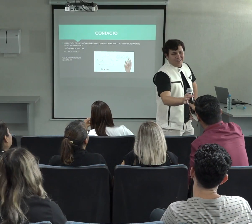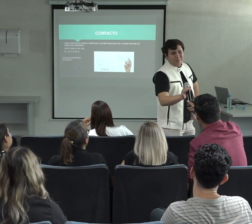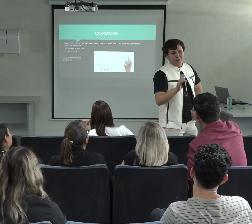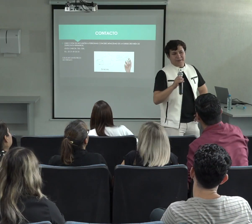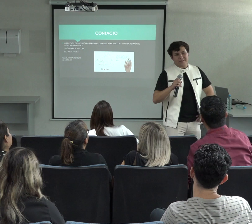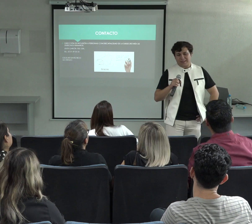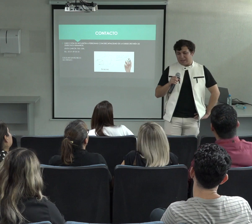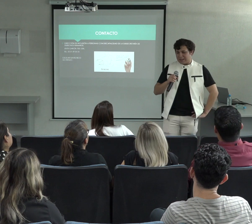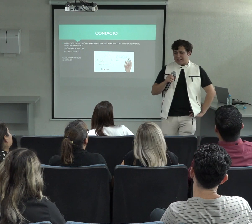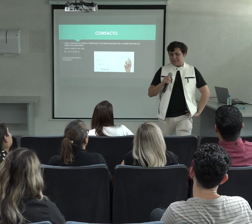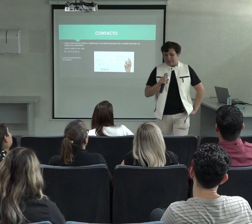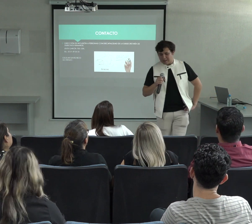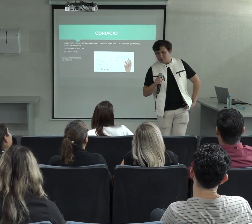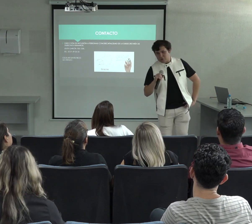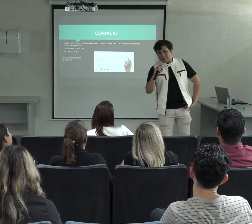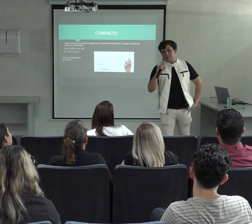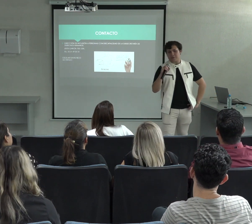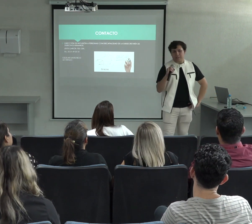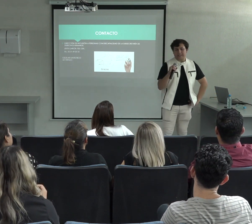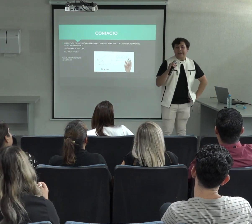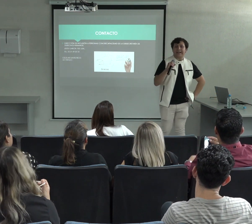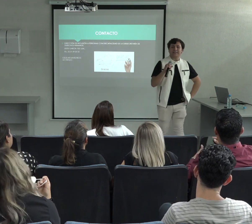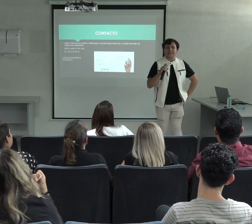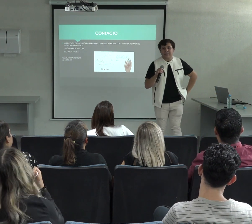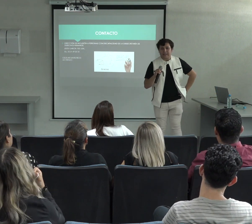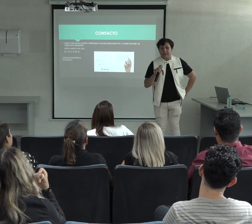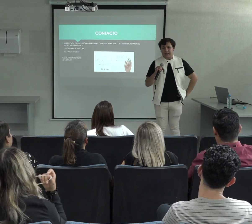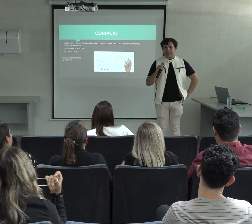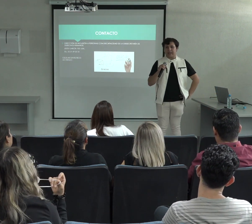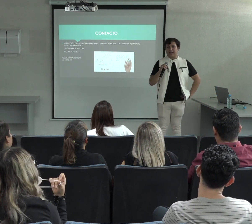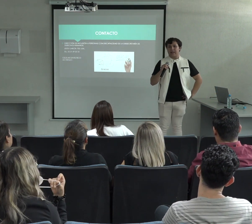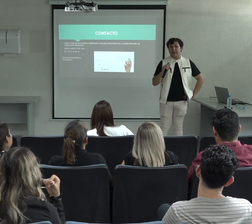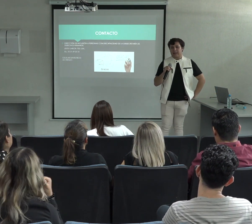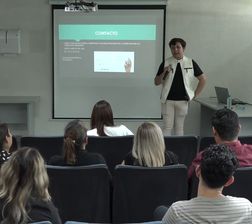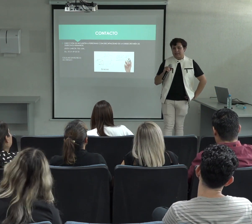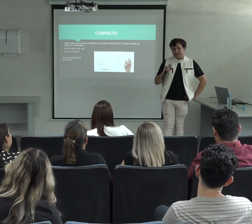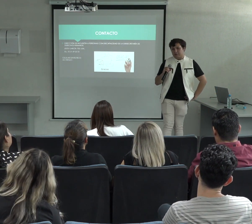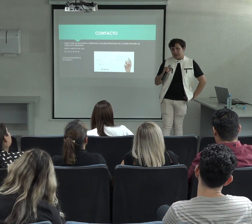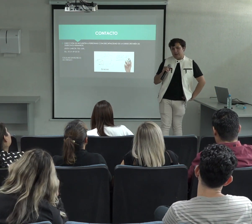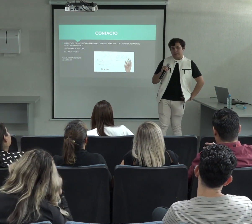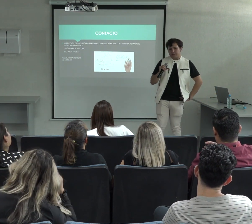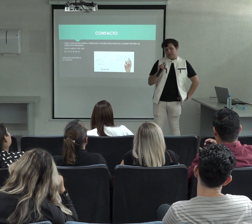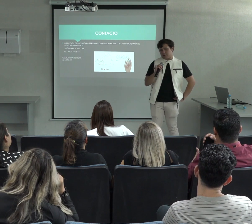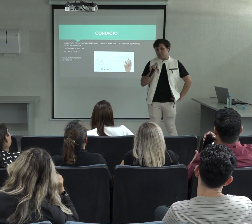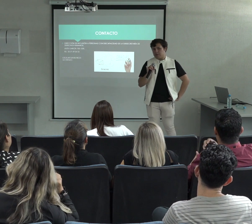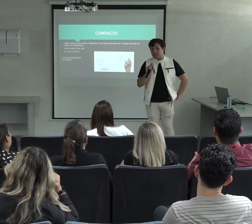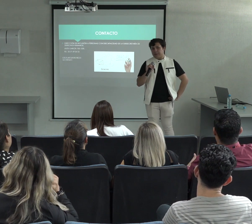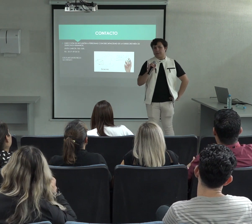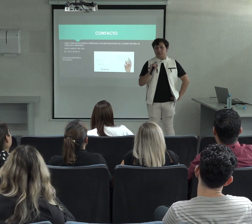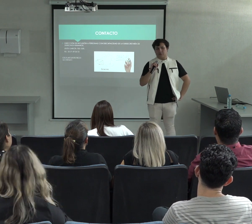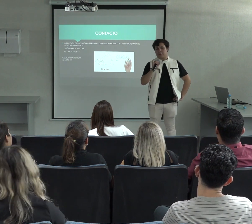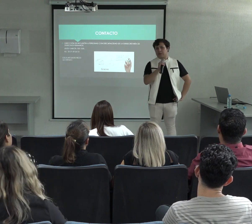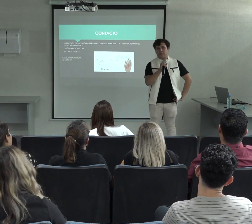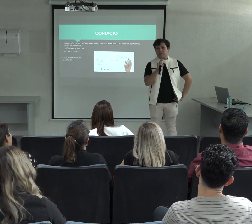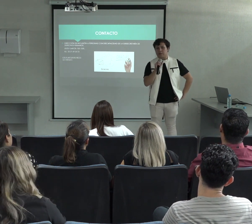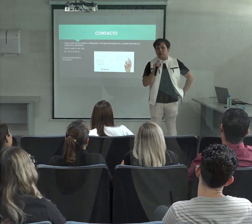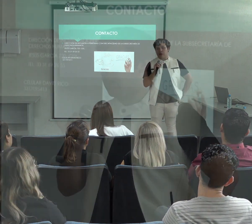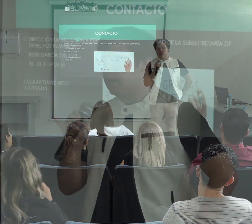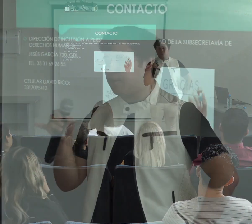Muy bien, sí, justo a las personas ciegas en el celular, dependiendo la aplicación y el celular, el